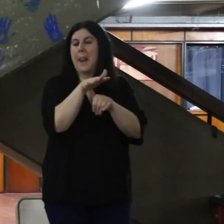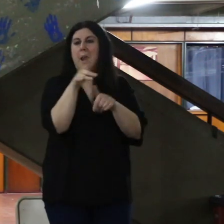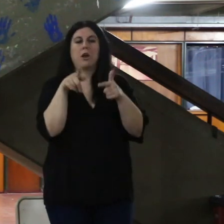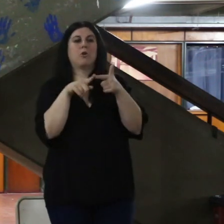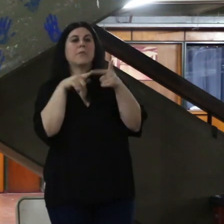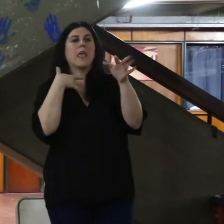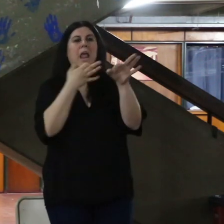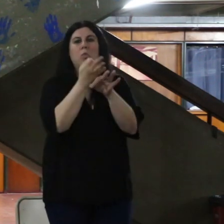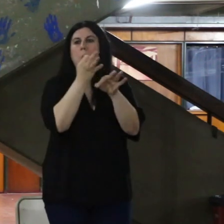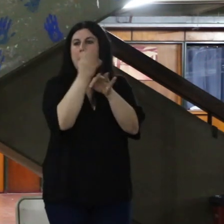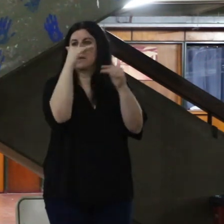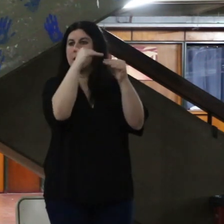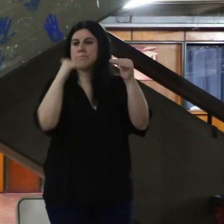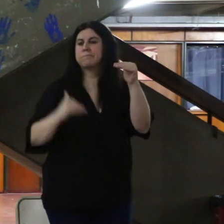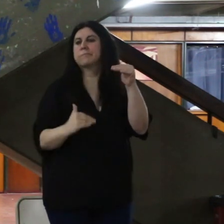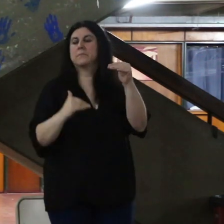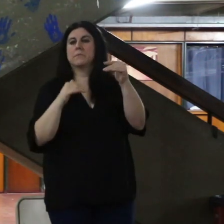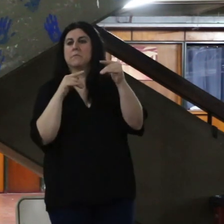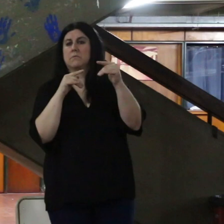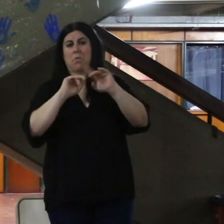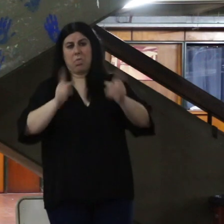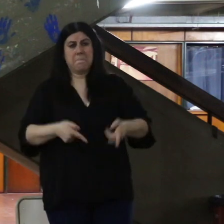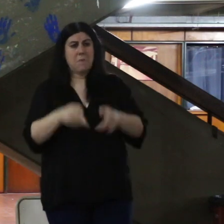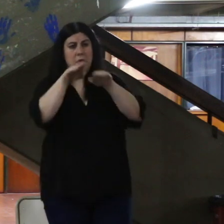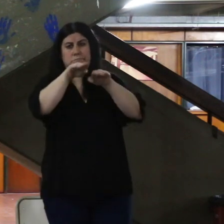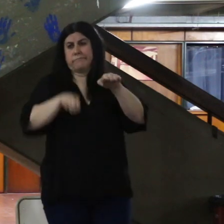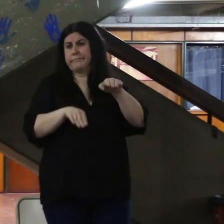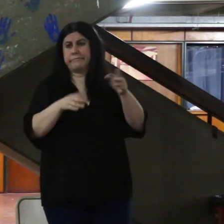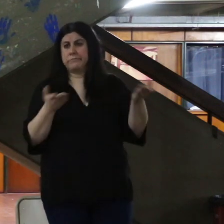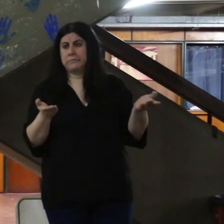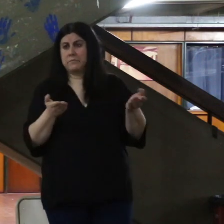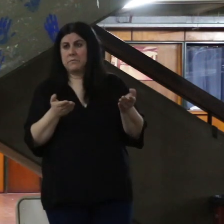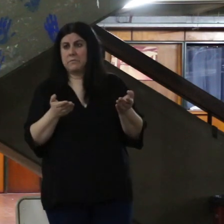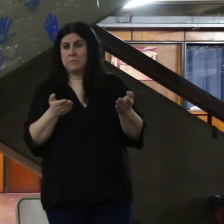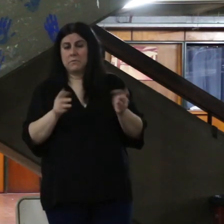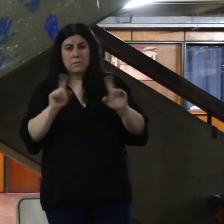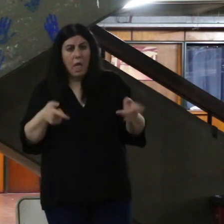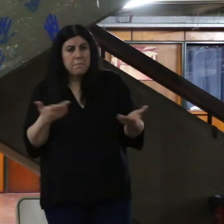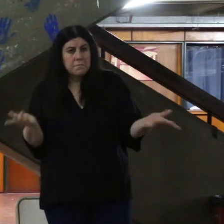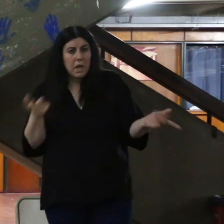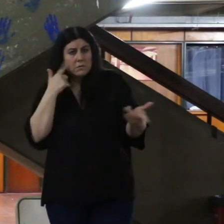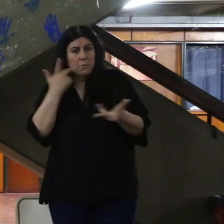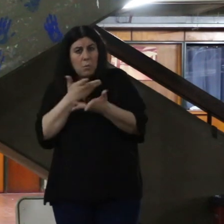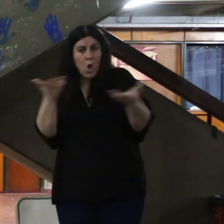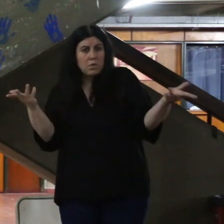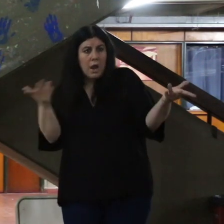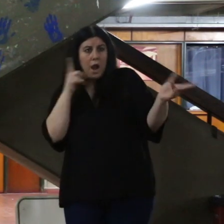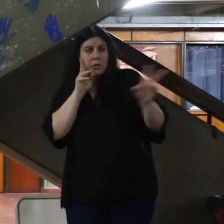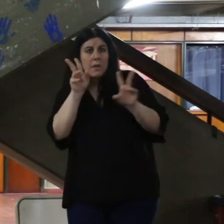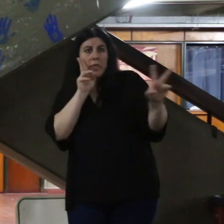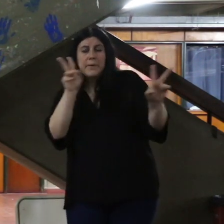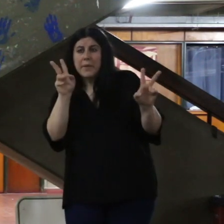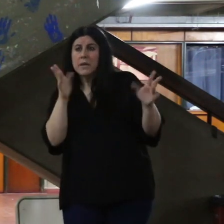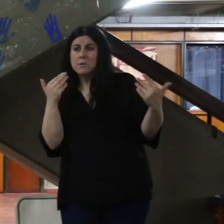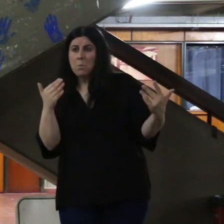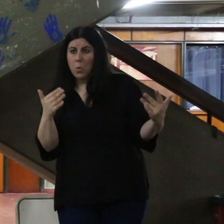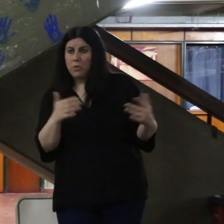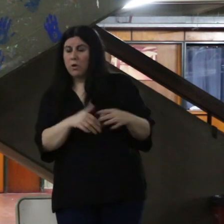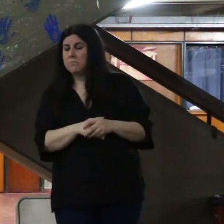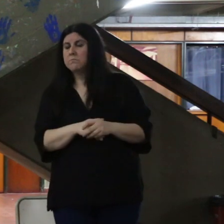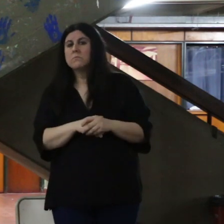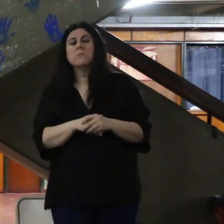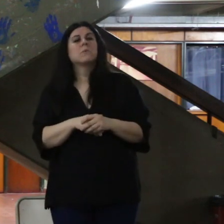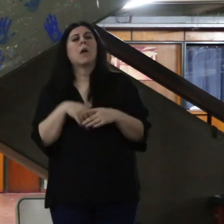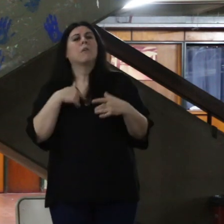Desigualdades educativas también, ¿sí?, se pusieron o se exacerbaron.